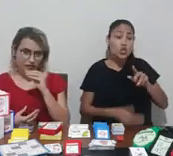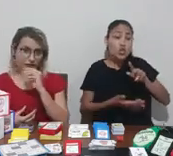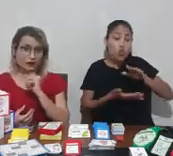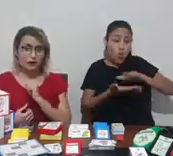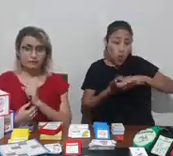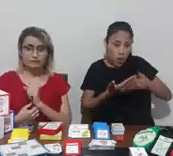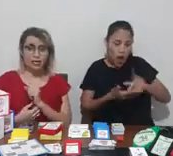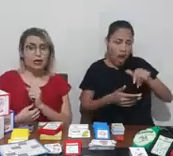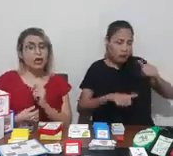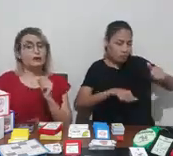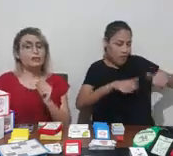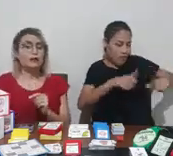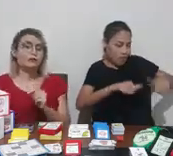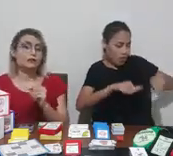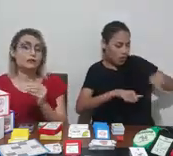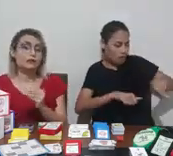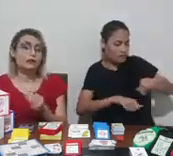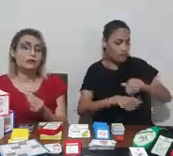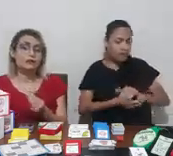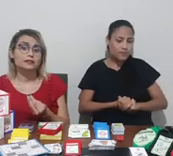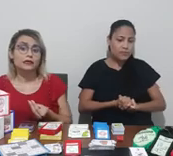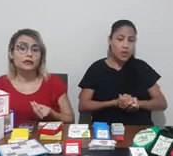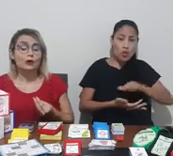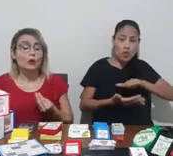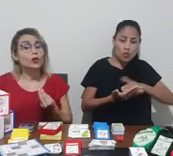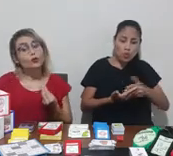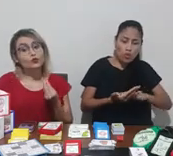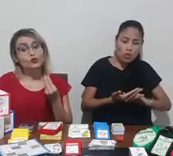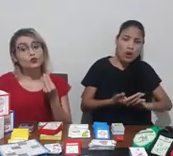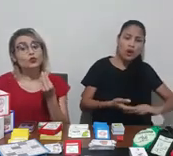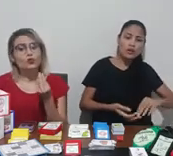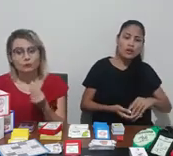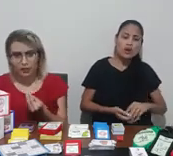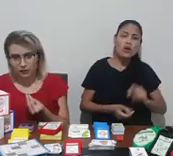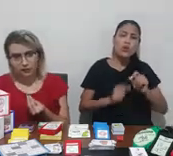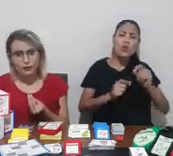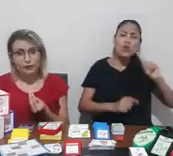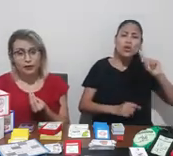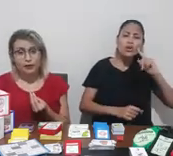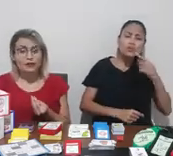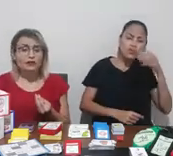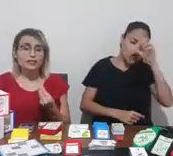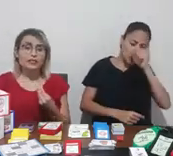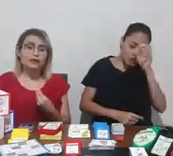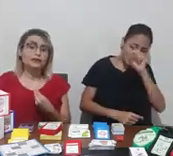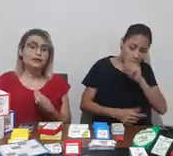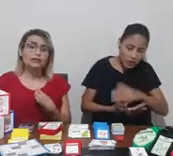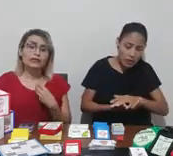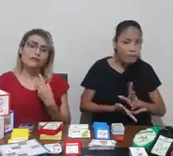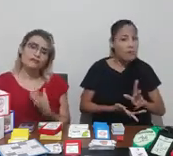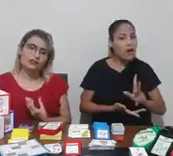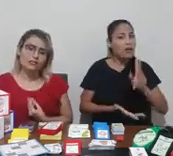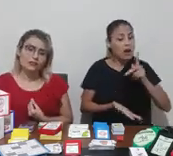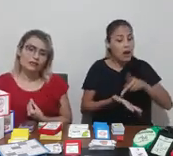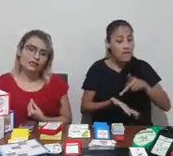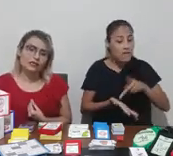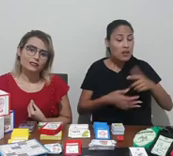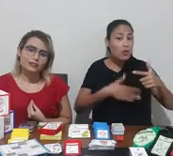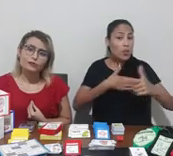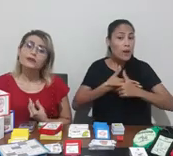que avaliar, é o intérprete que tem que dizer o que o surdo aprendeu, e na verdade, quem faz